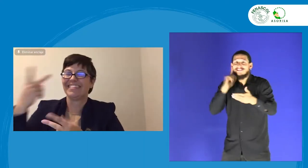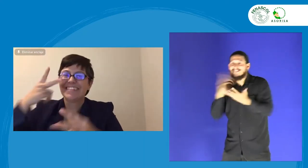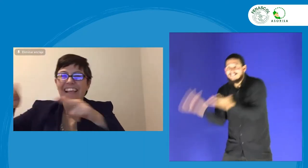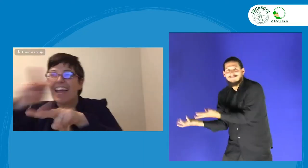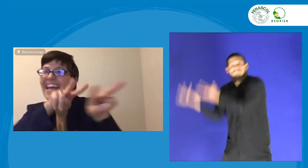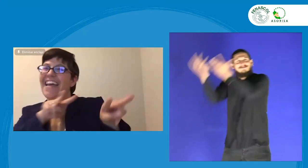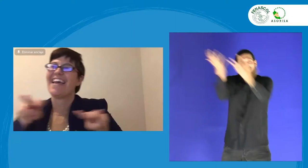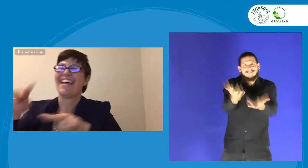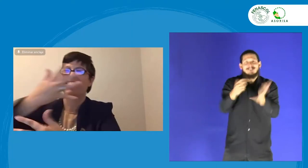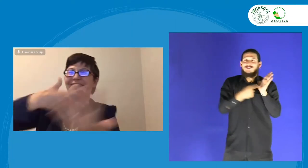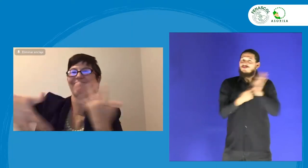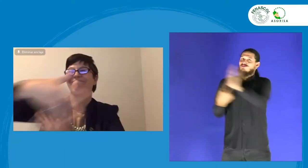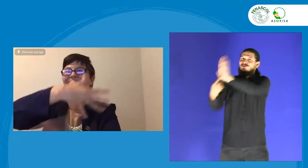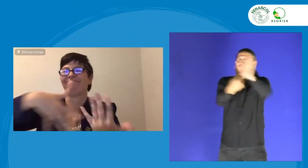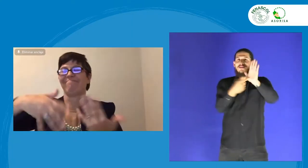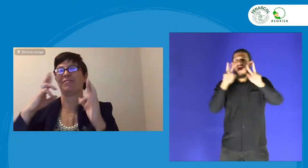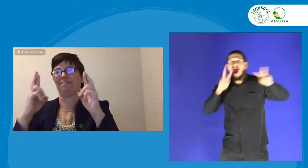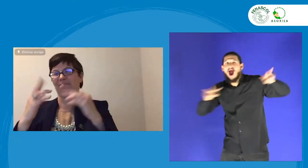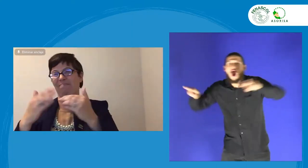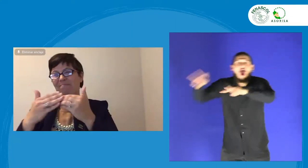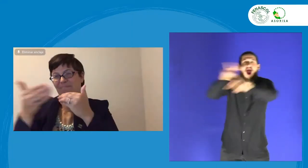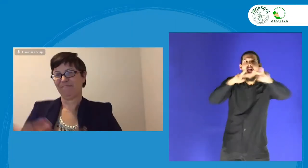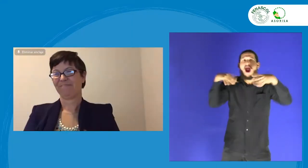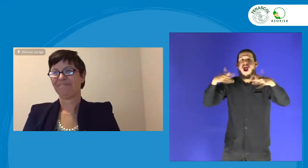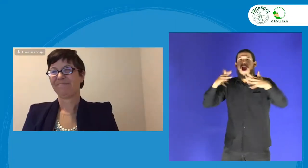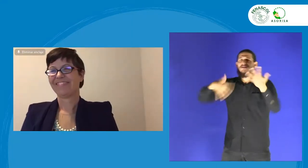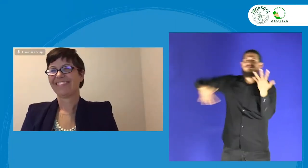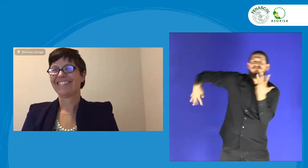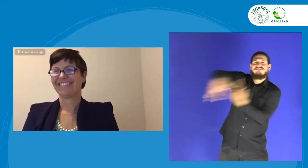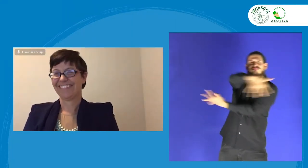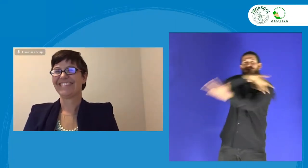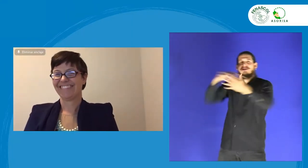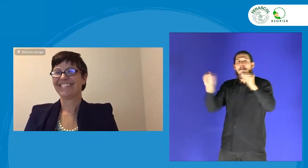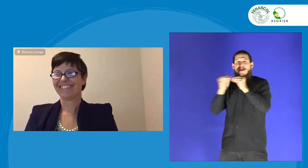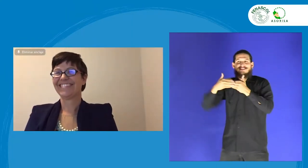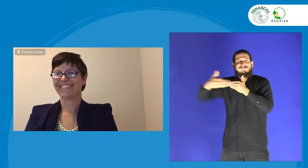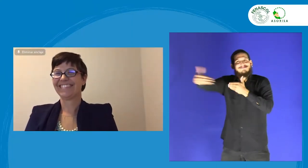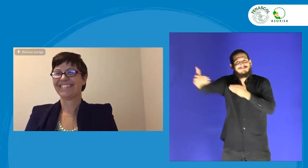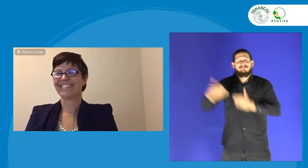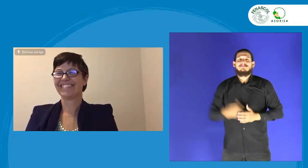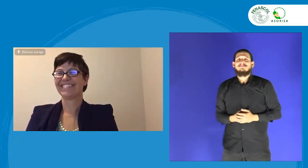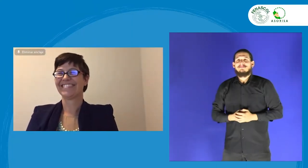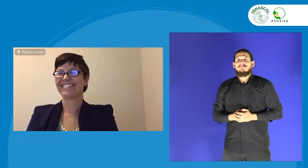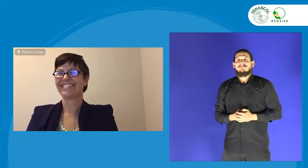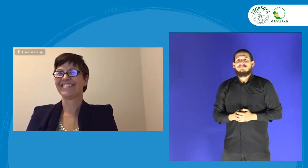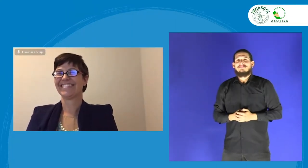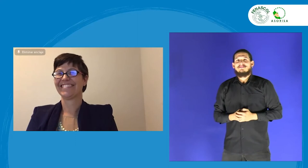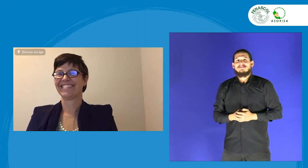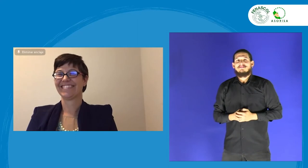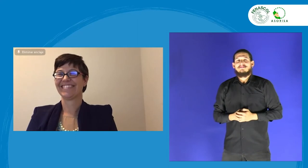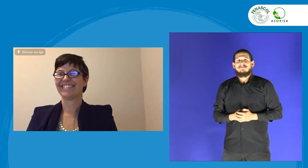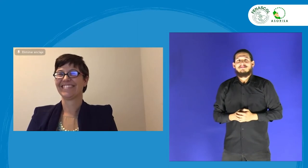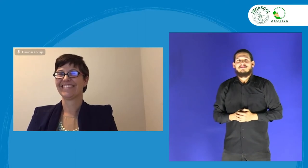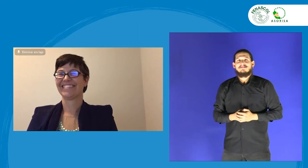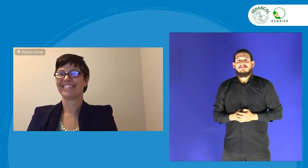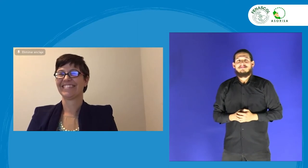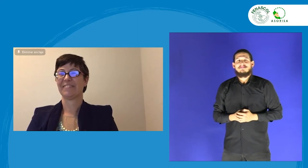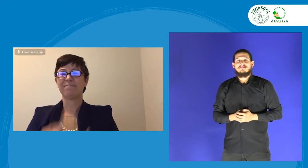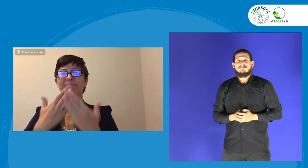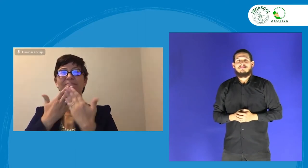Colombia. Entonces, pues me alegra mucho que ustedes estén en este congreso y muchas felicidades.